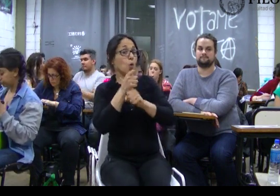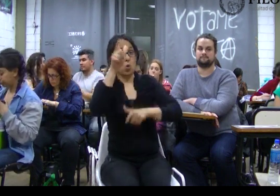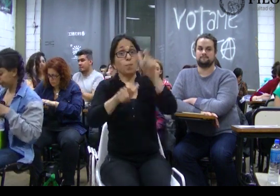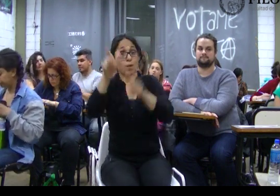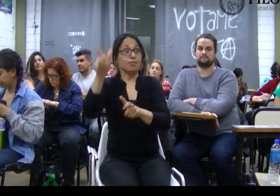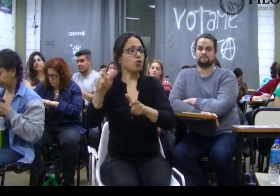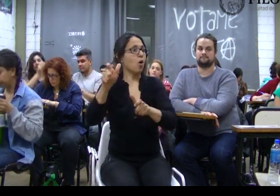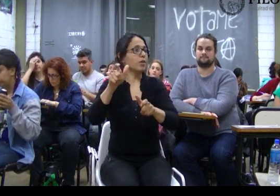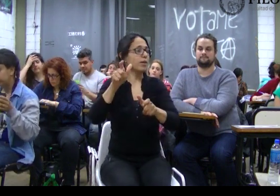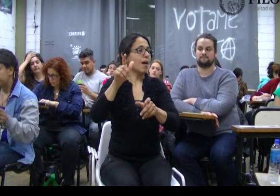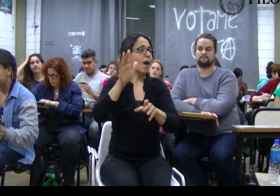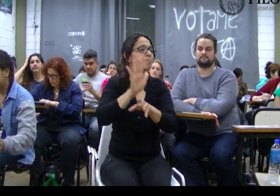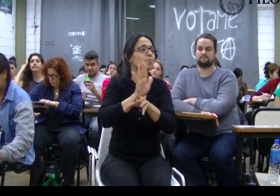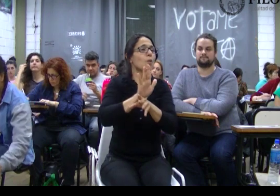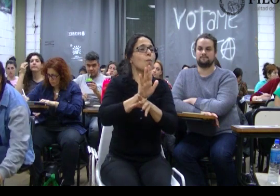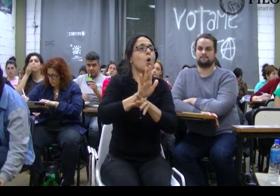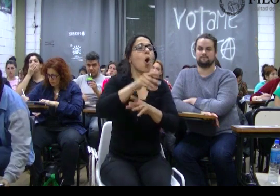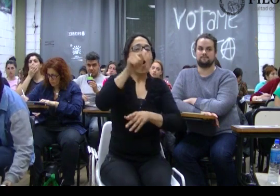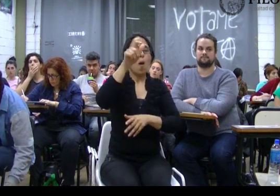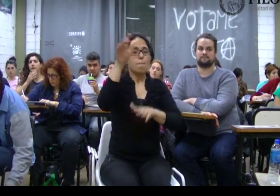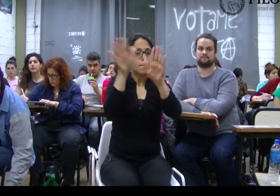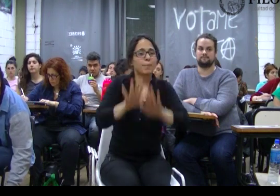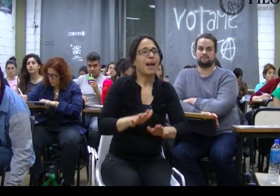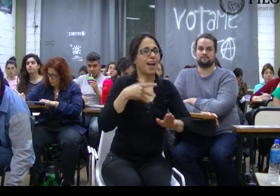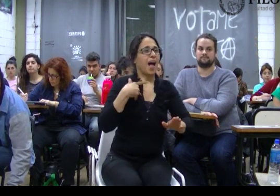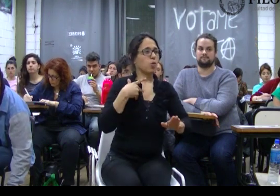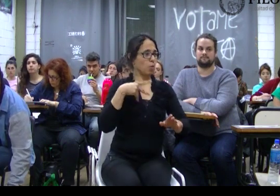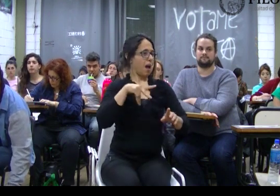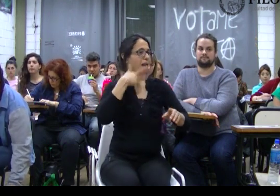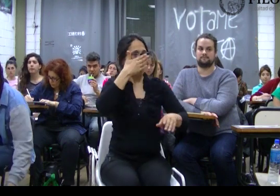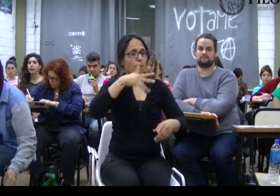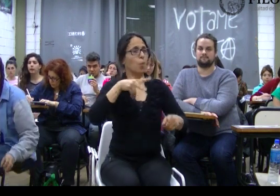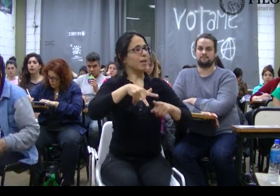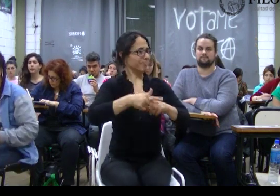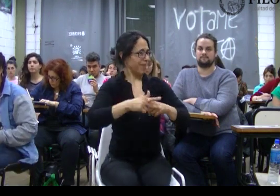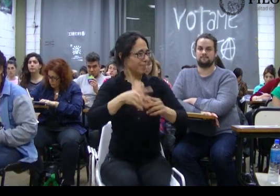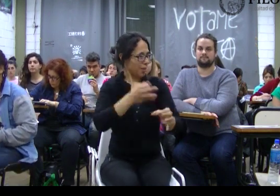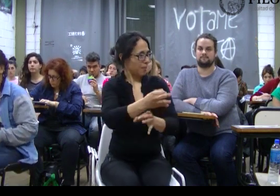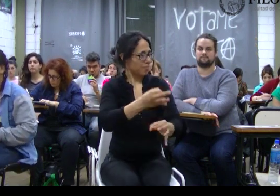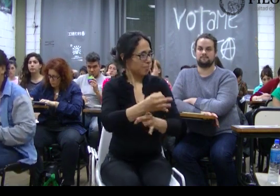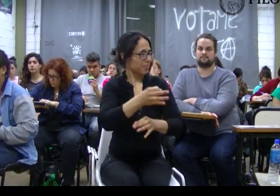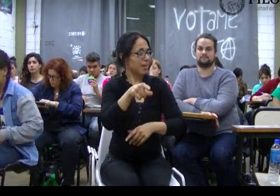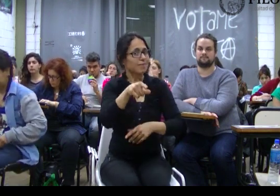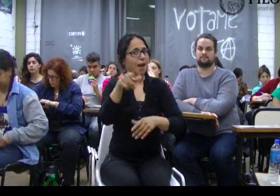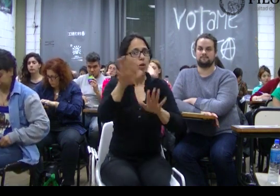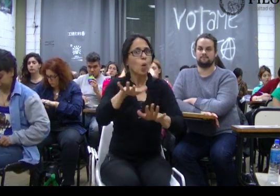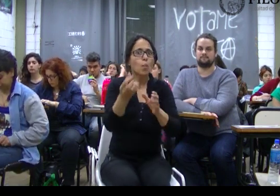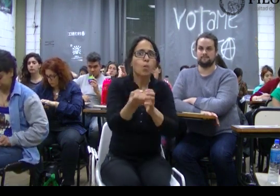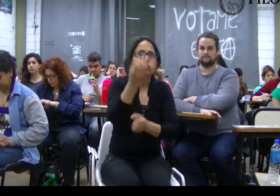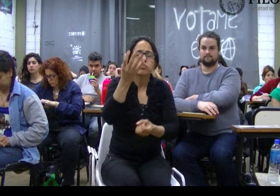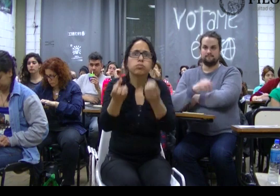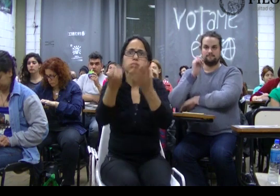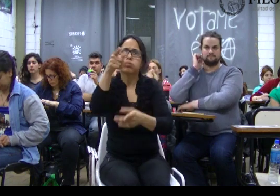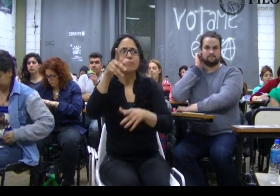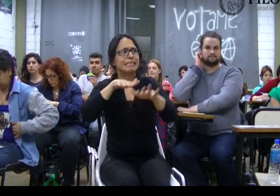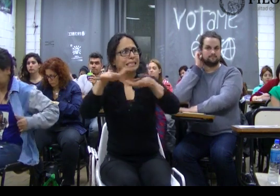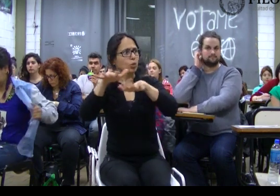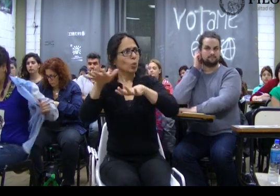talleristas y con los docentes, y aparece fundamentalmente también esta cuestión